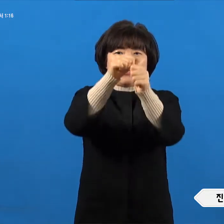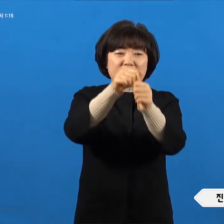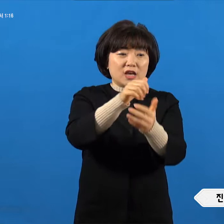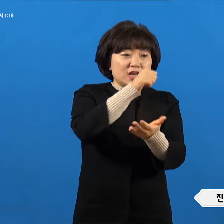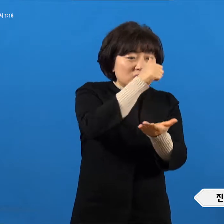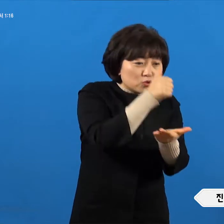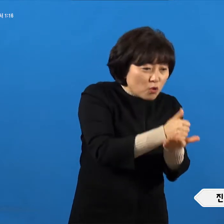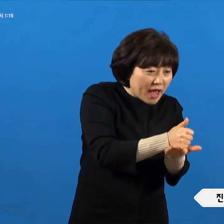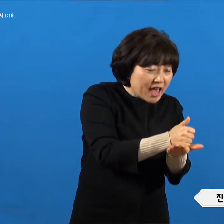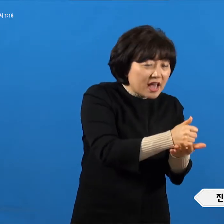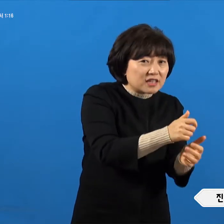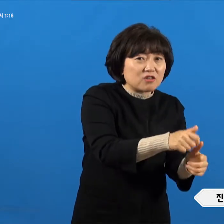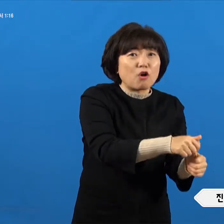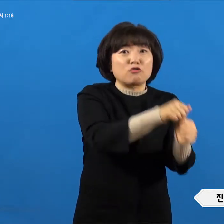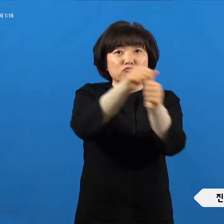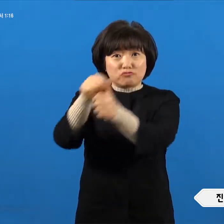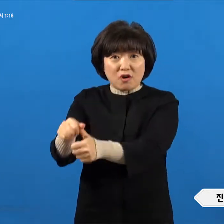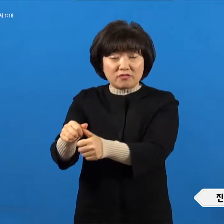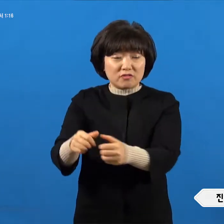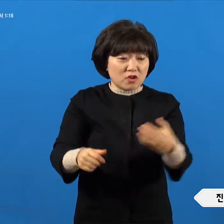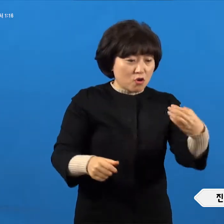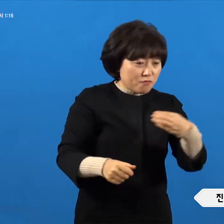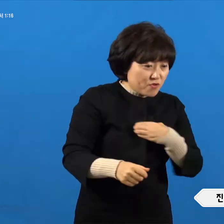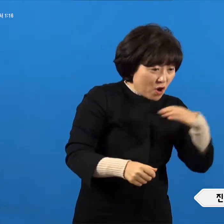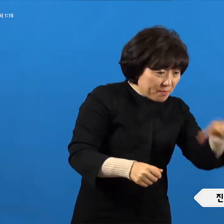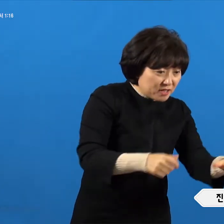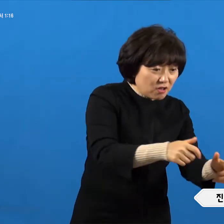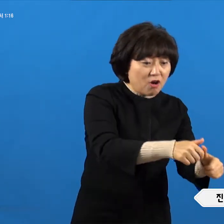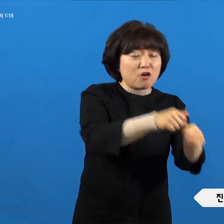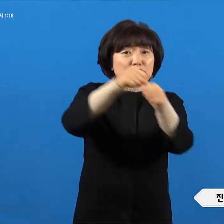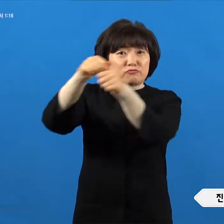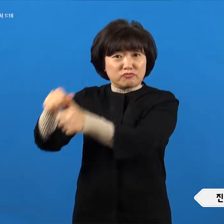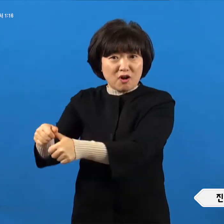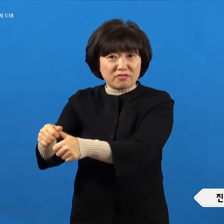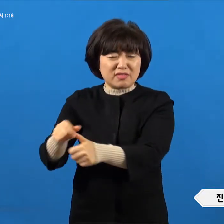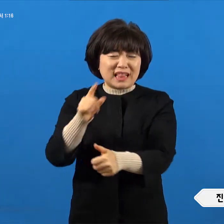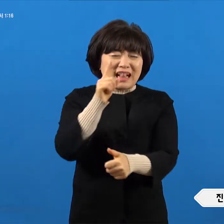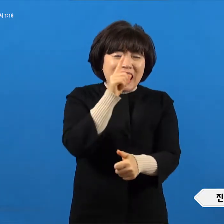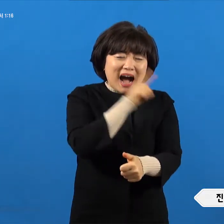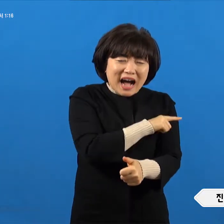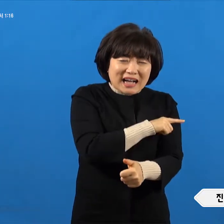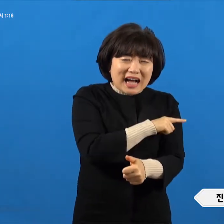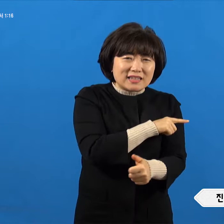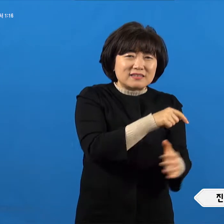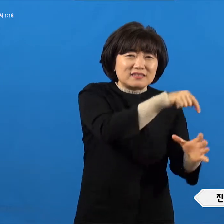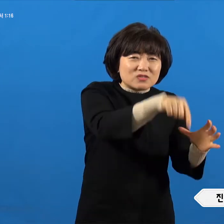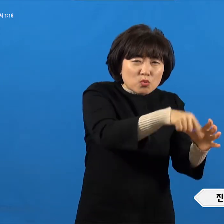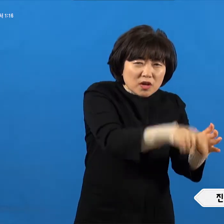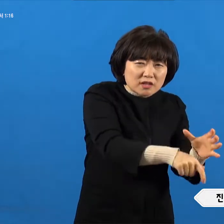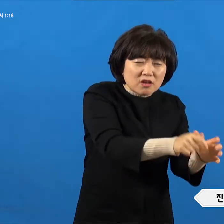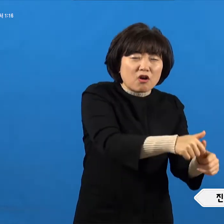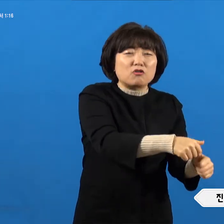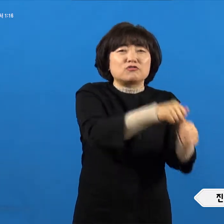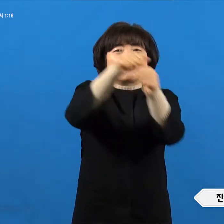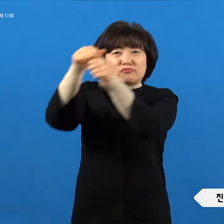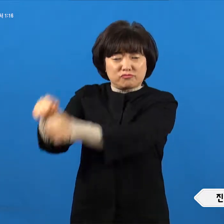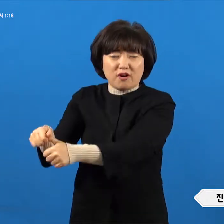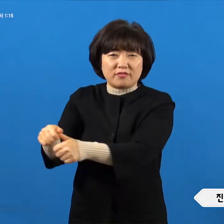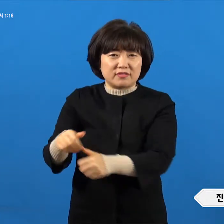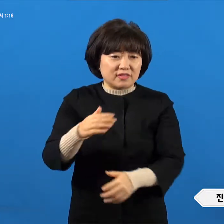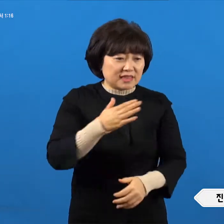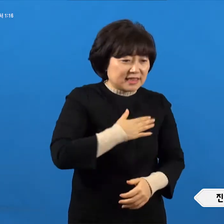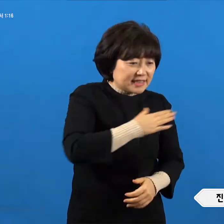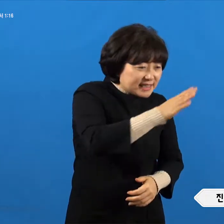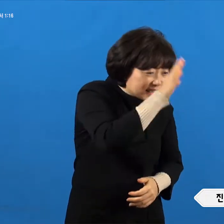우리를 구원하십니다. 위험에서부터 구원하십니다. 악 영향 가운데서 우리를 구원하십니다. 우리의